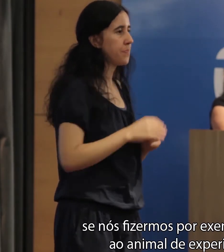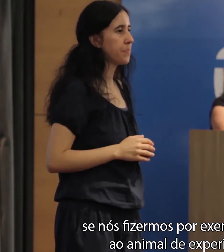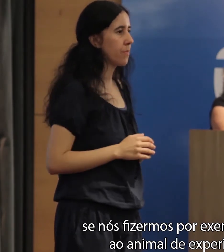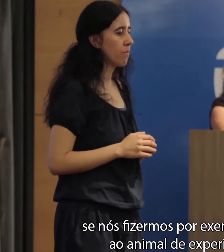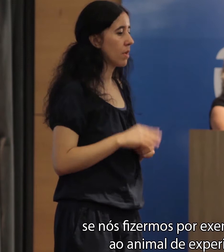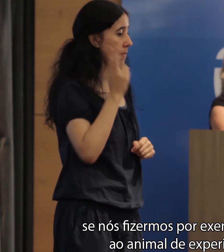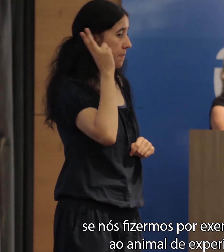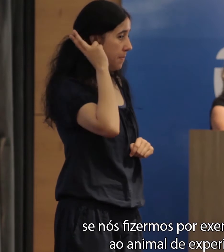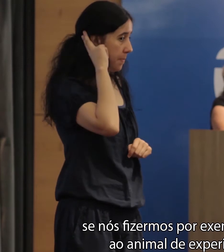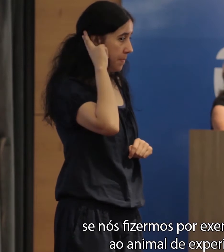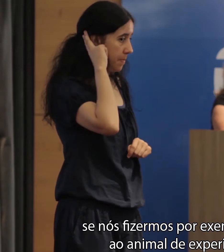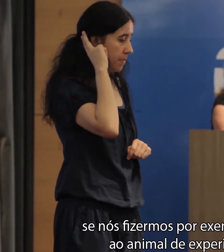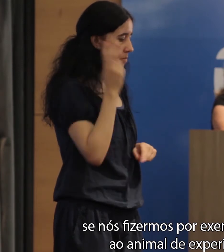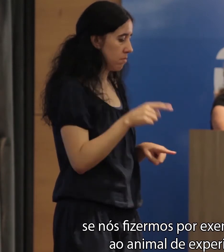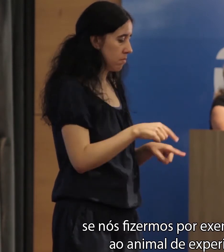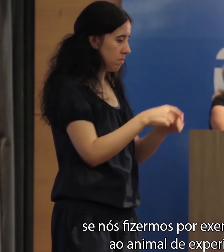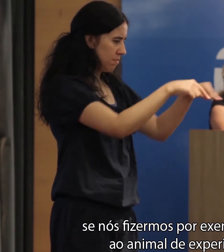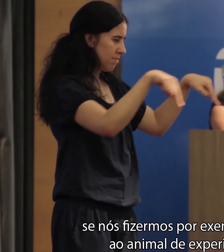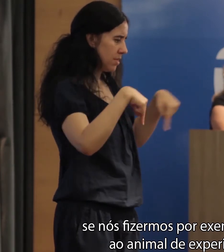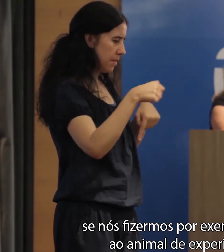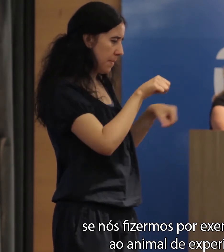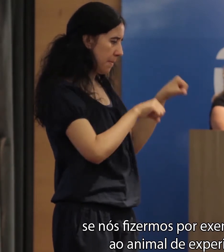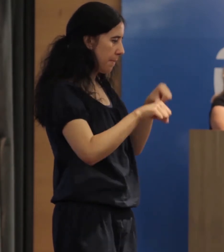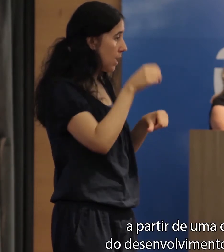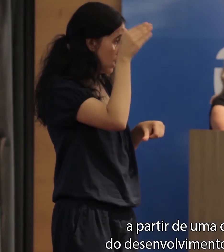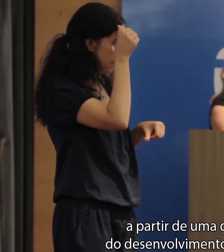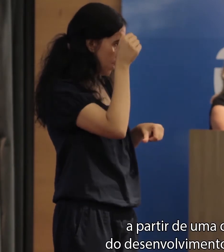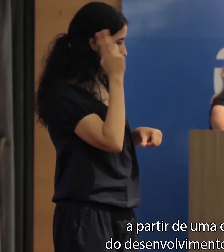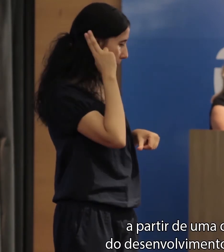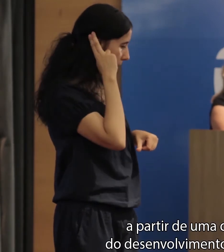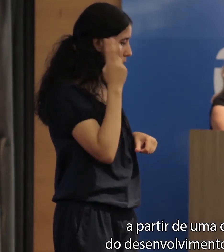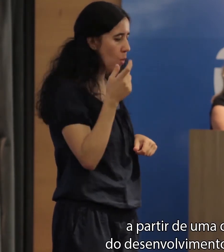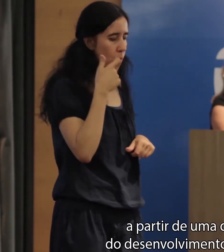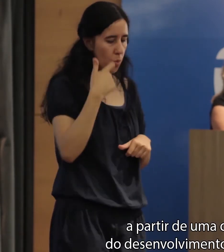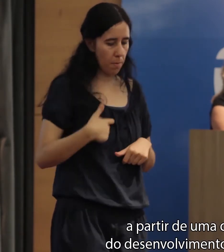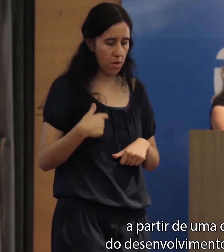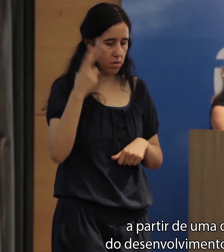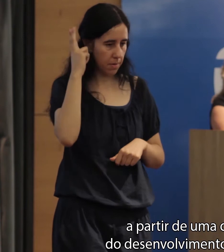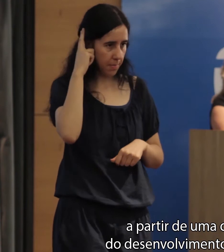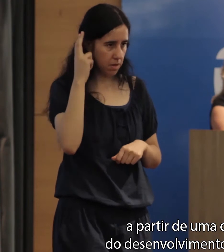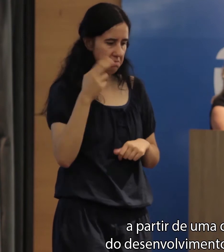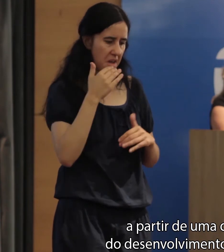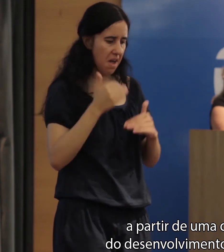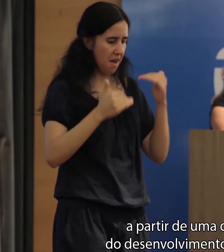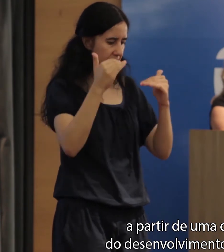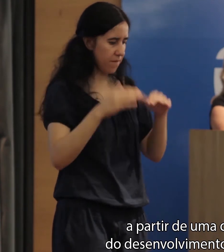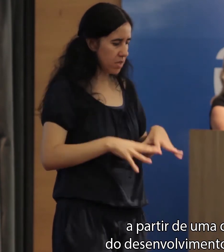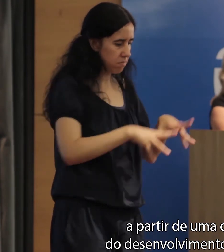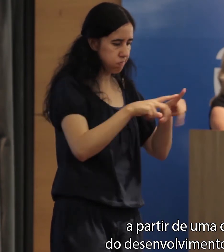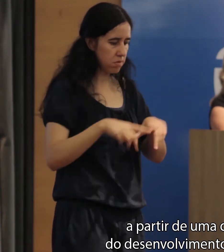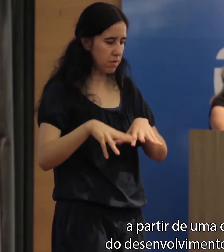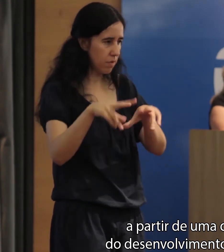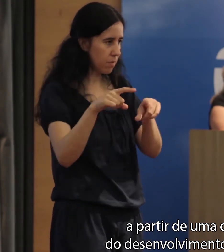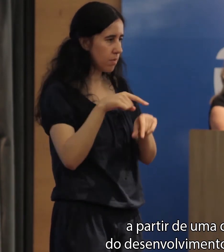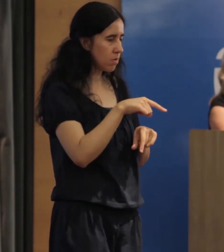um implante coclear ao animal de experiência ou ao ser humano a partir de uma determinada idade do desenvolvimento,